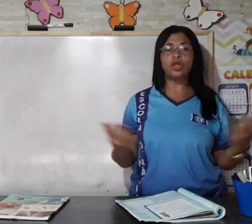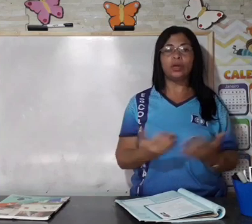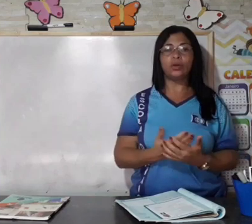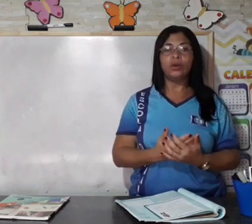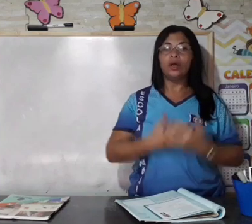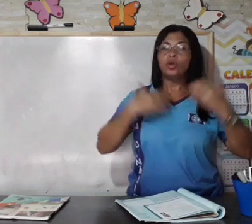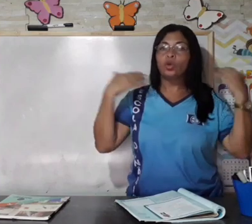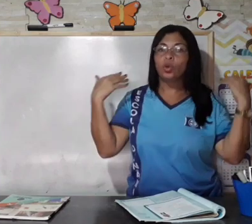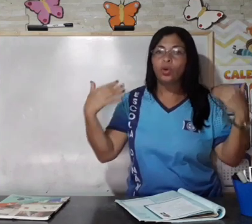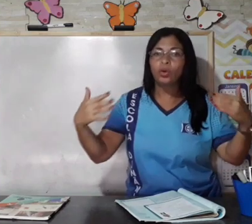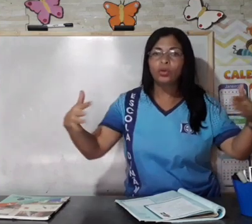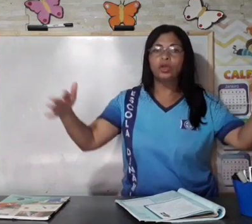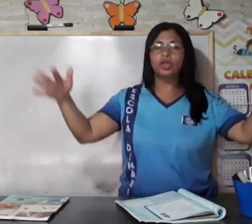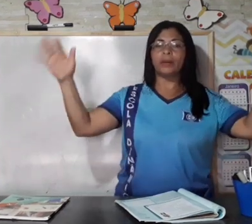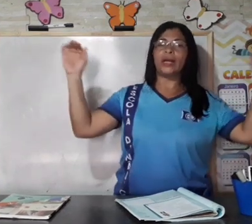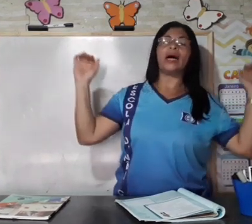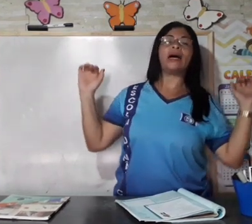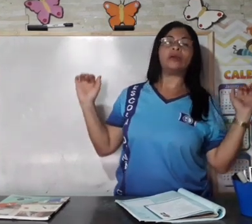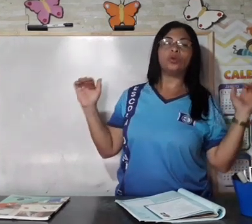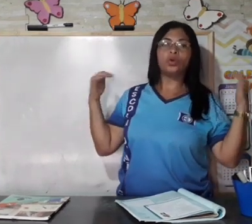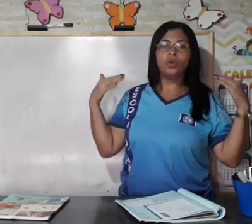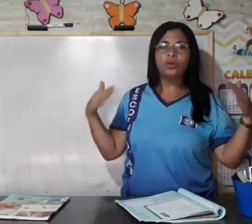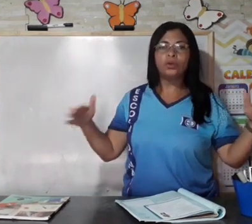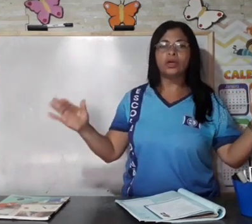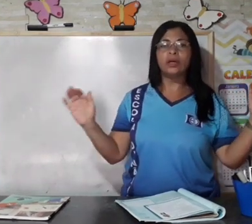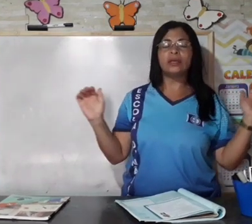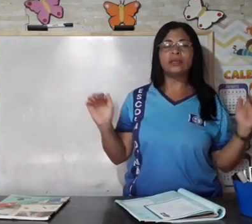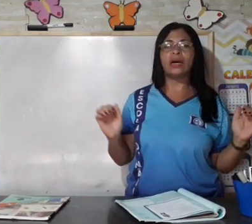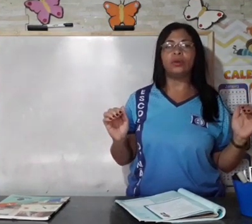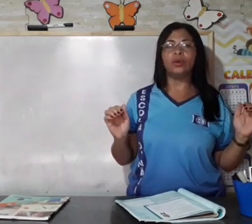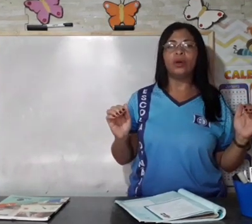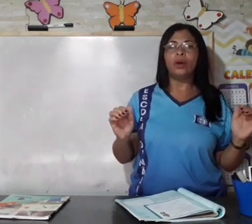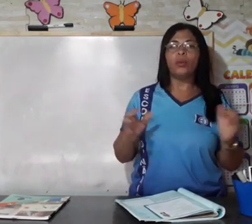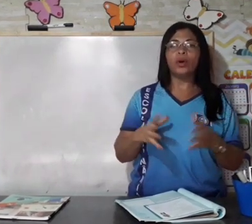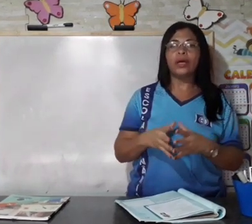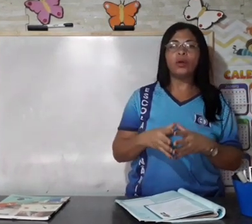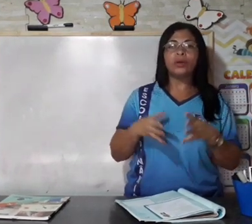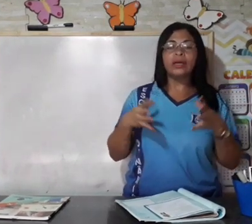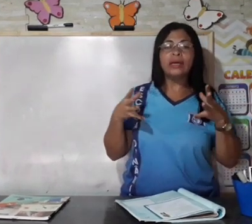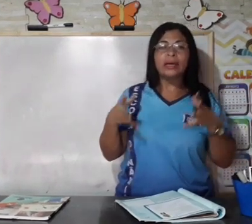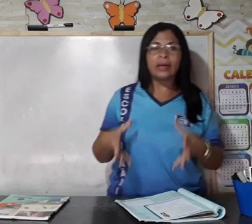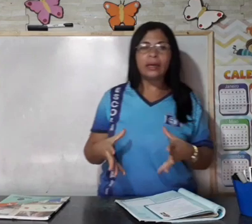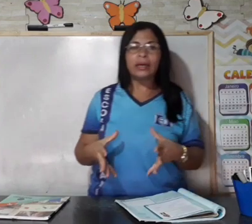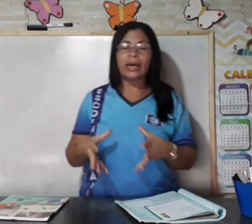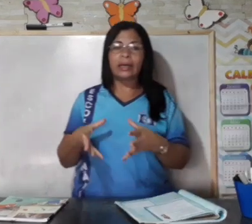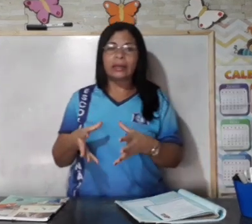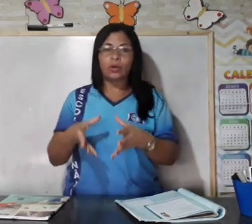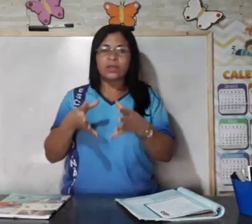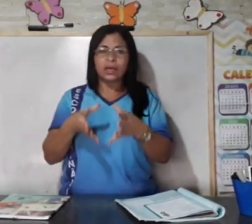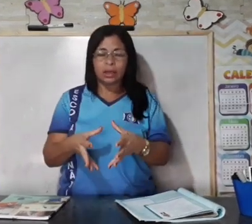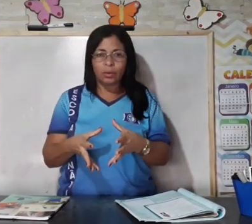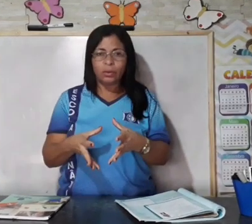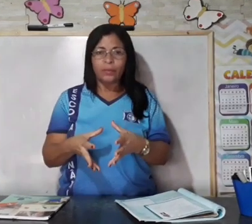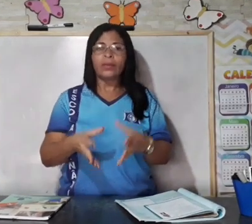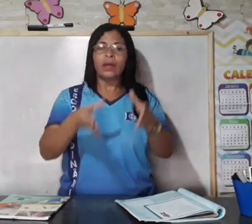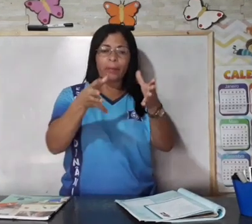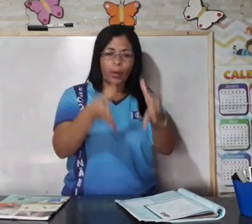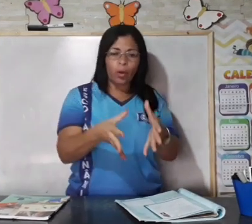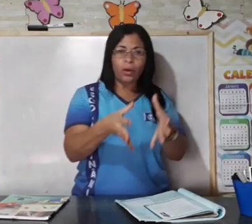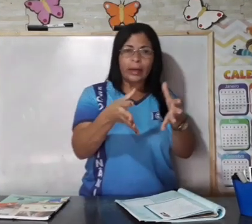jeito. Tudo destrambelhado, tudo desorganizado. Porque não tem ninguém que ainda conseguiu pôr